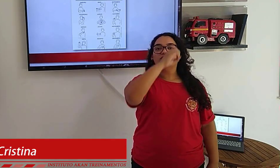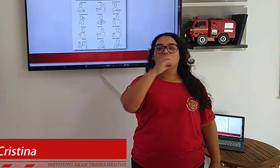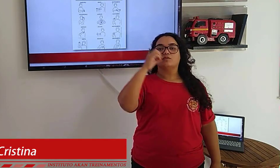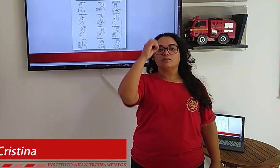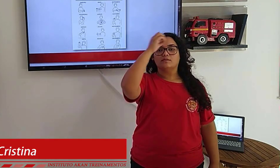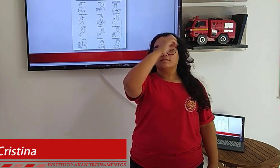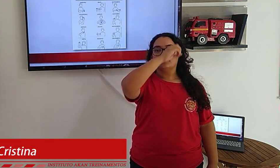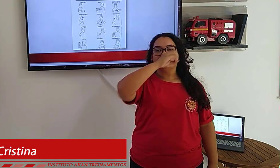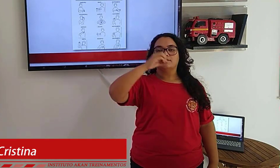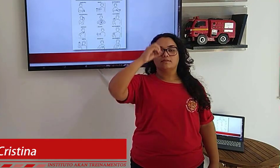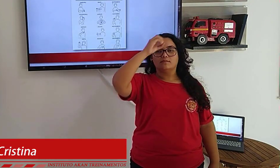Outubro.